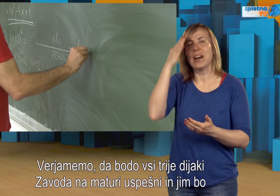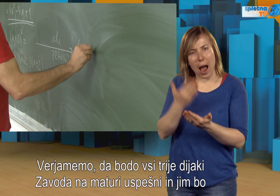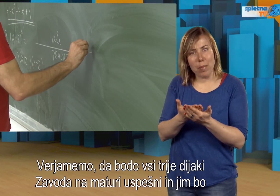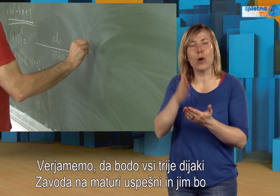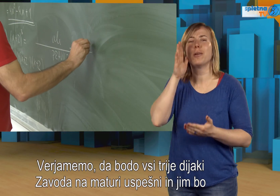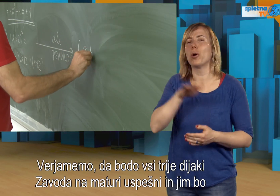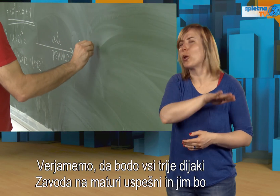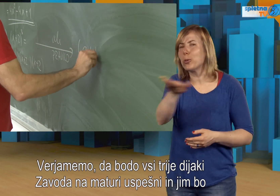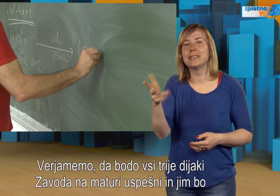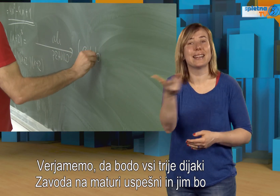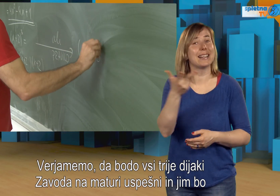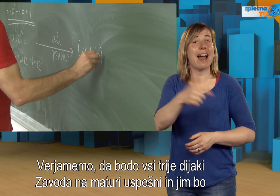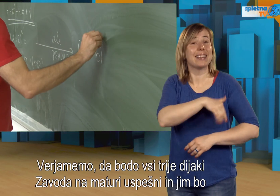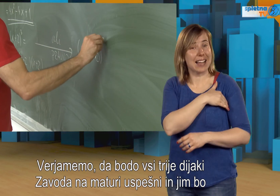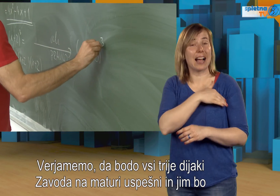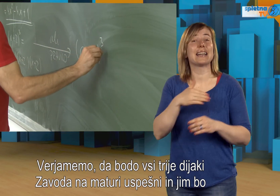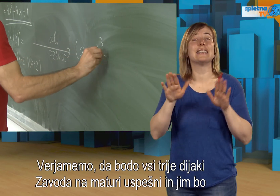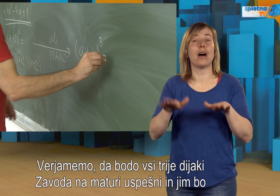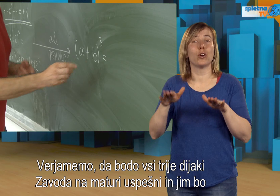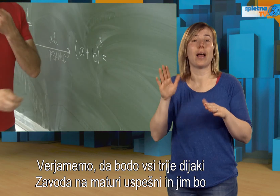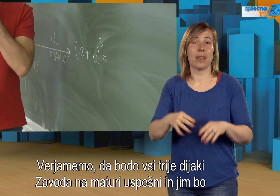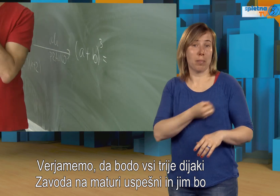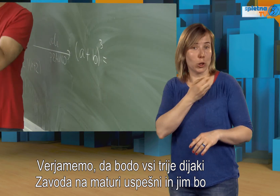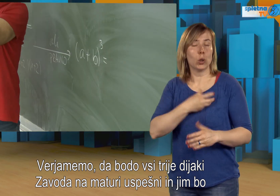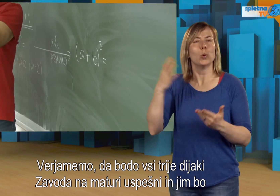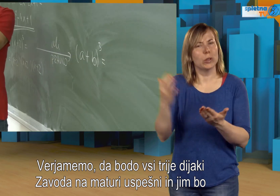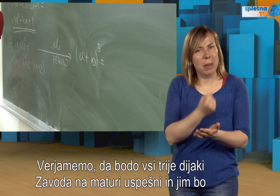Verjamemo, da bodo vsi 3 dijaki zavoda na maturi uspešni